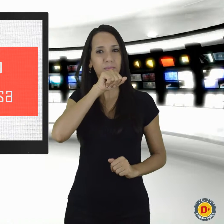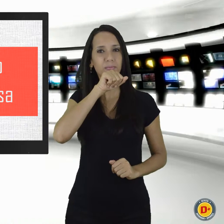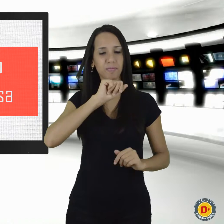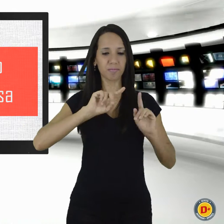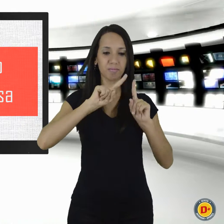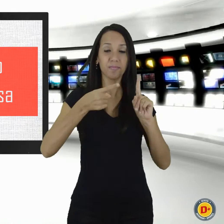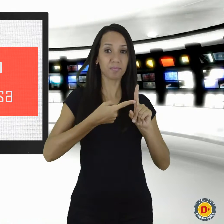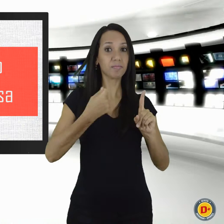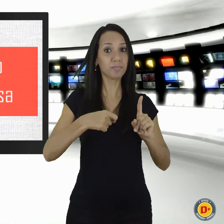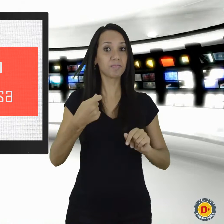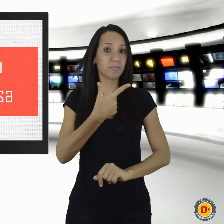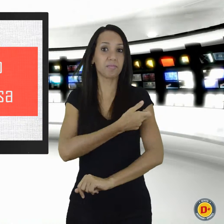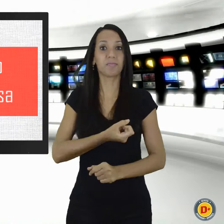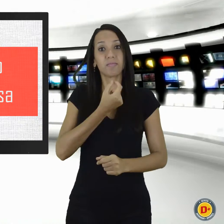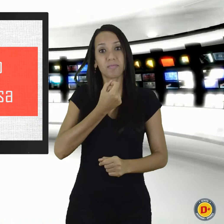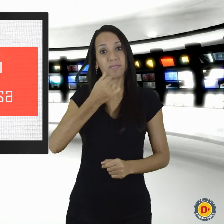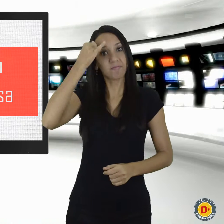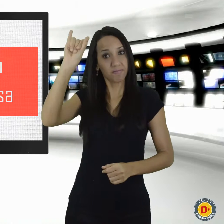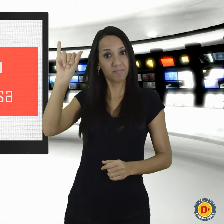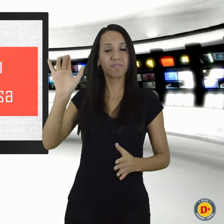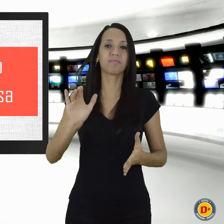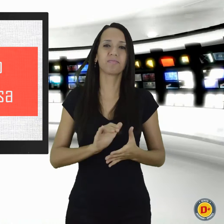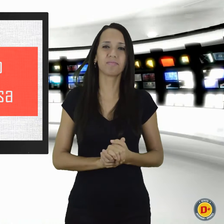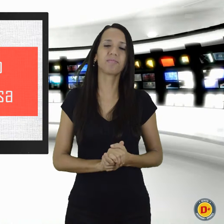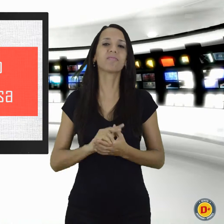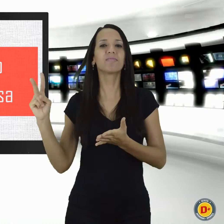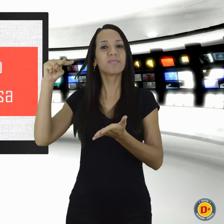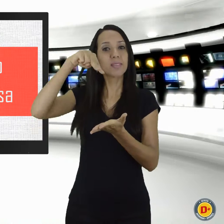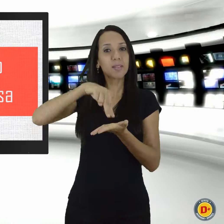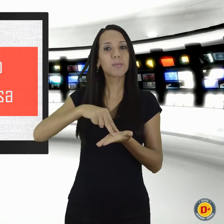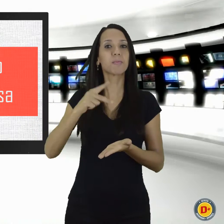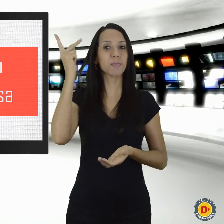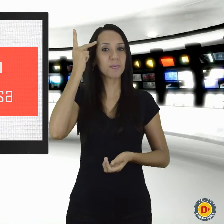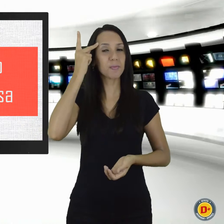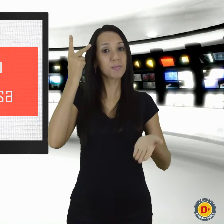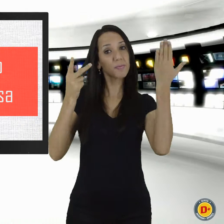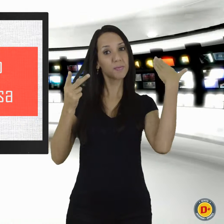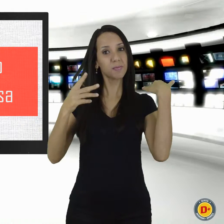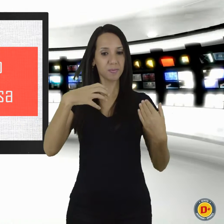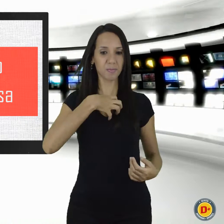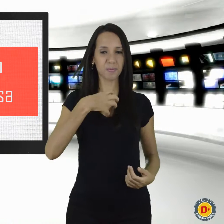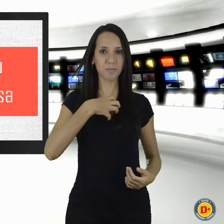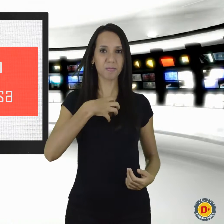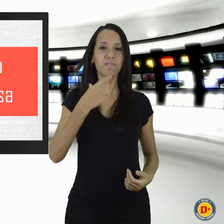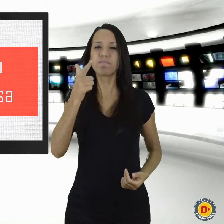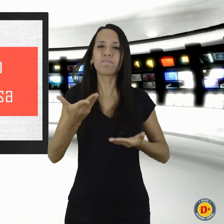deve ser evitado. Vim para São Paulo porque à época na Bahia não havia instituições adequadas para o tratamento